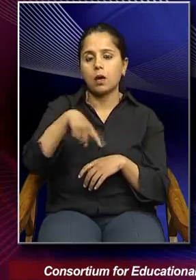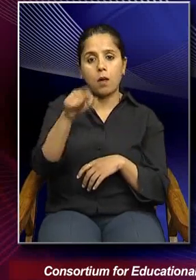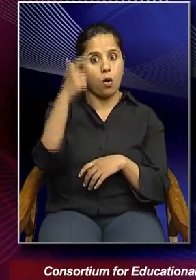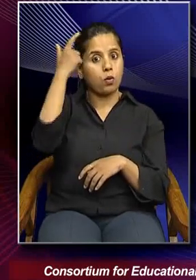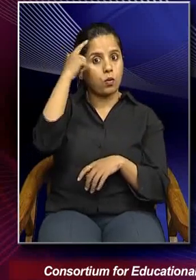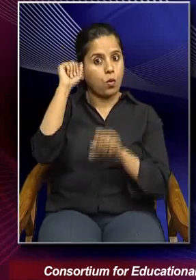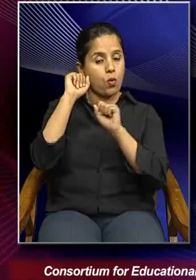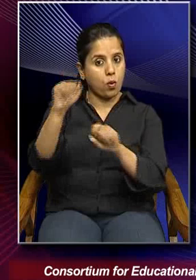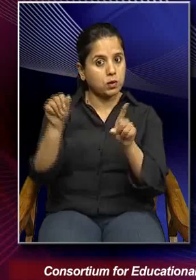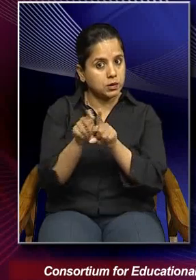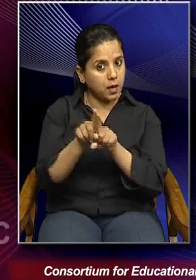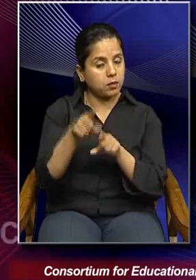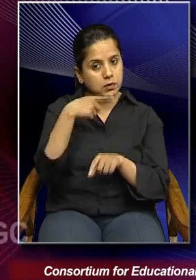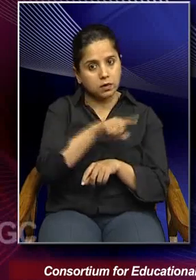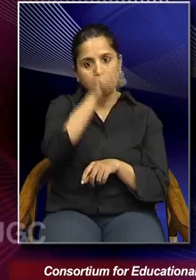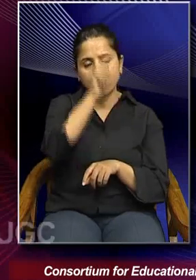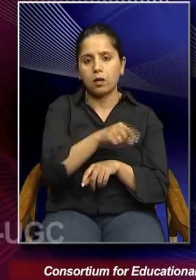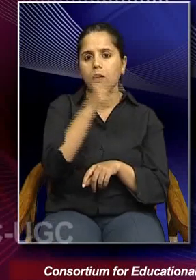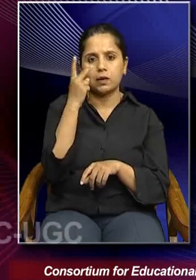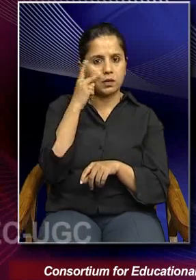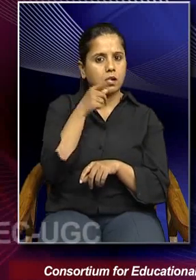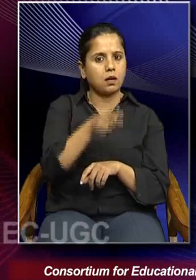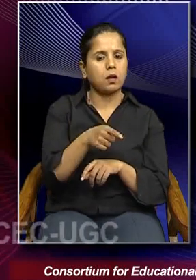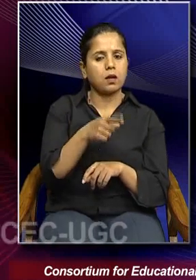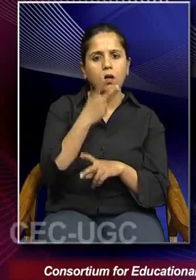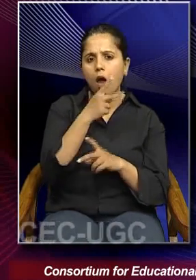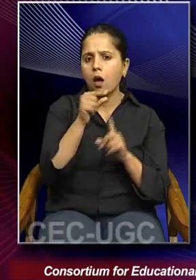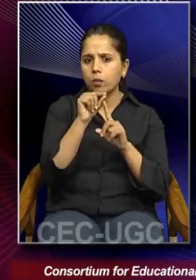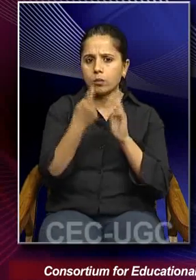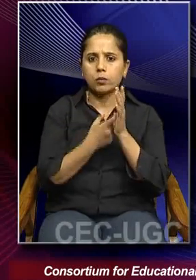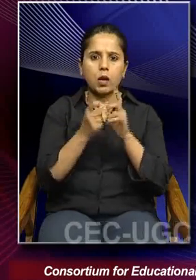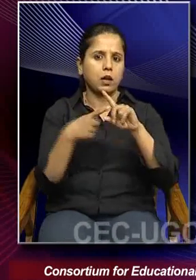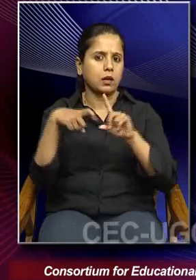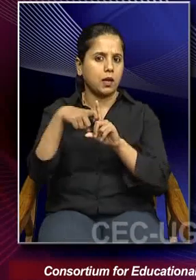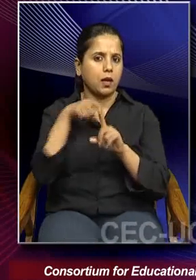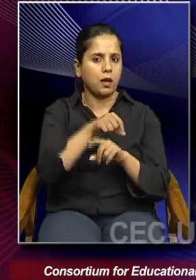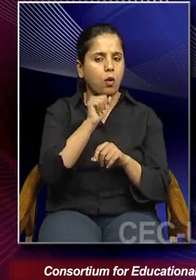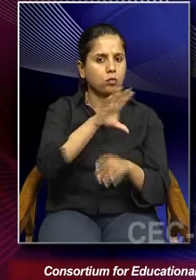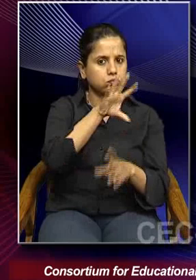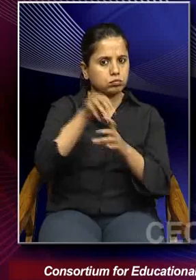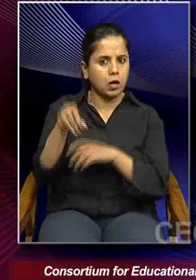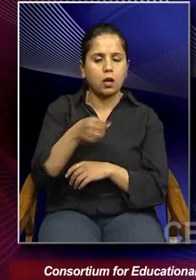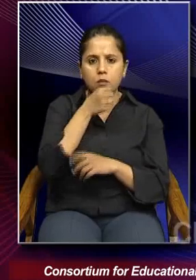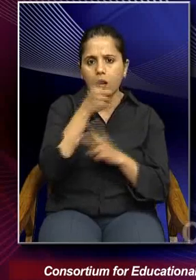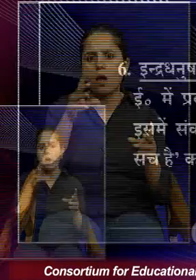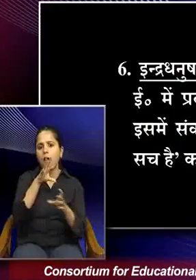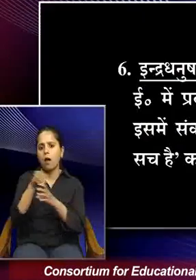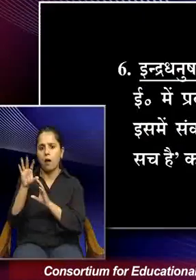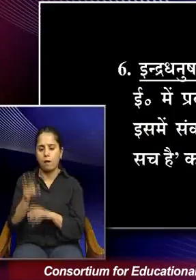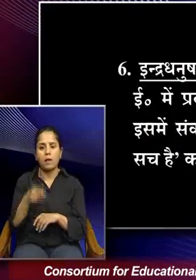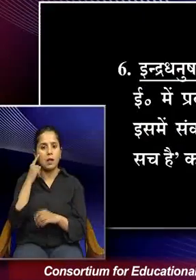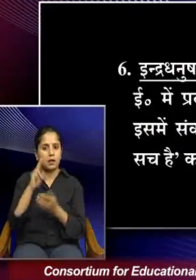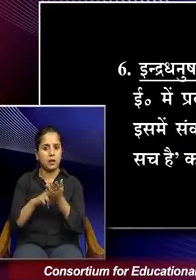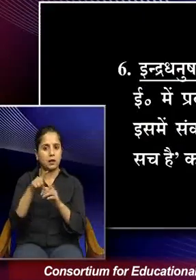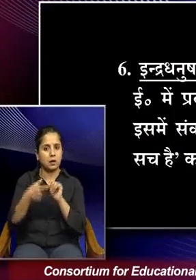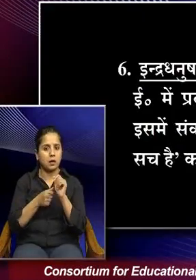रखकर भी उन्होंने इस तरह की प्रतीक शैली में संबोधन किया इंद्रधनुष रोंडा